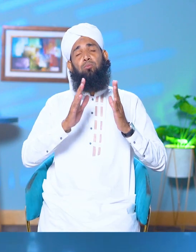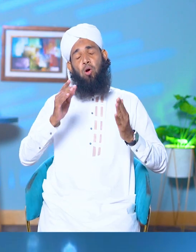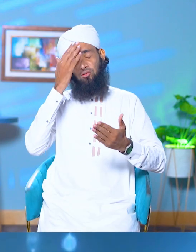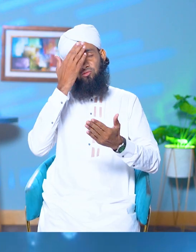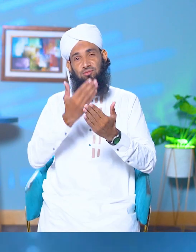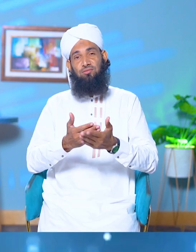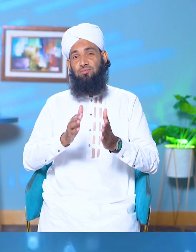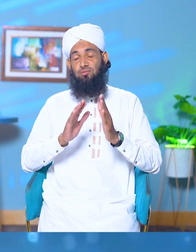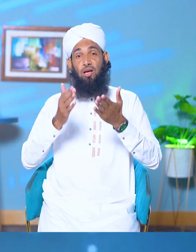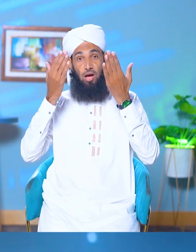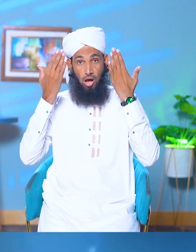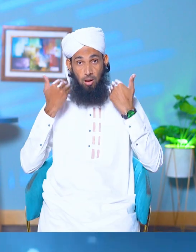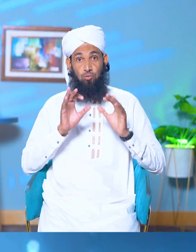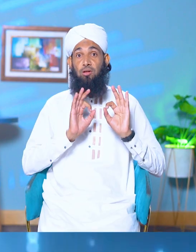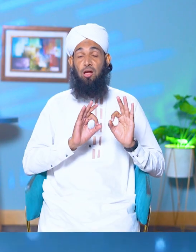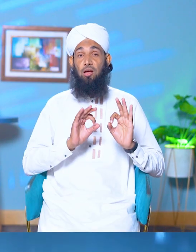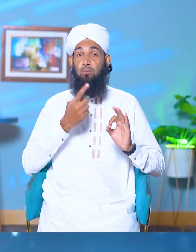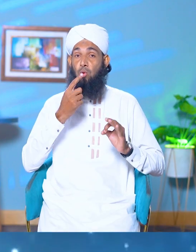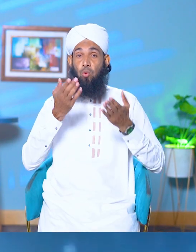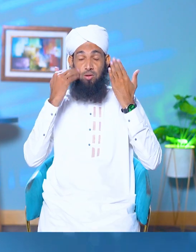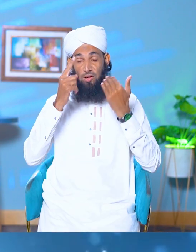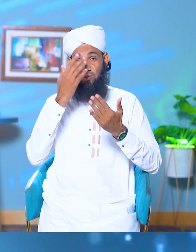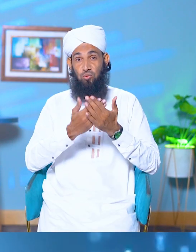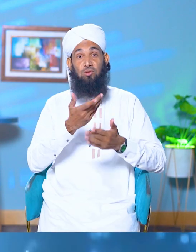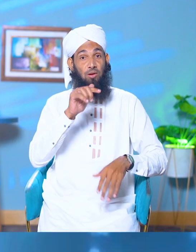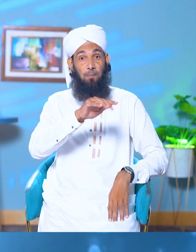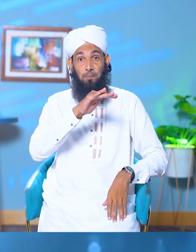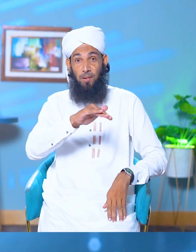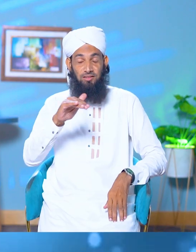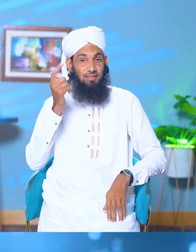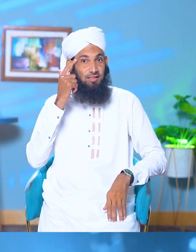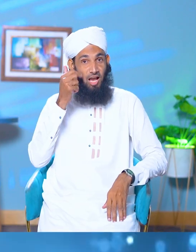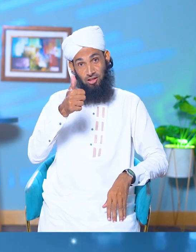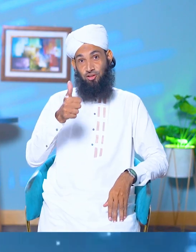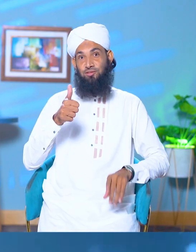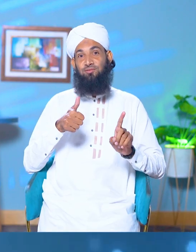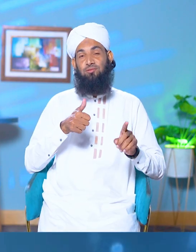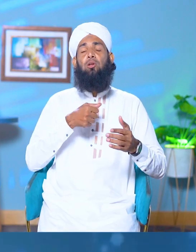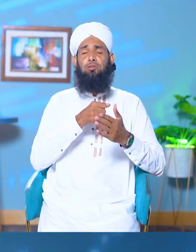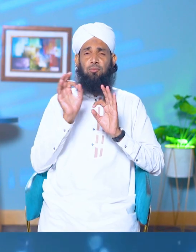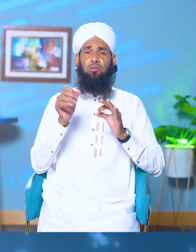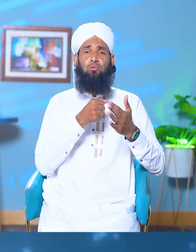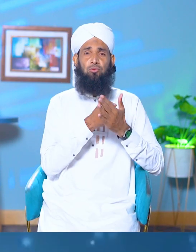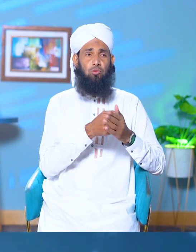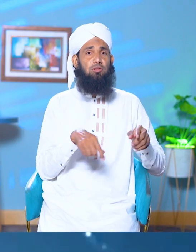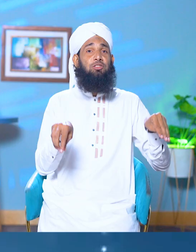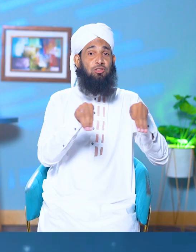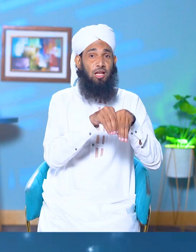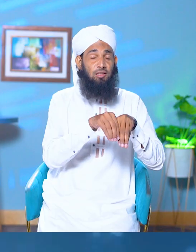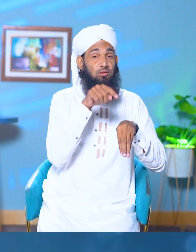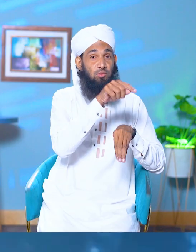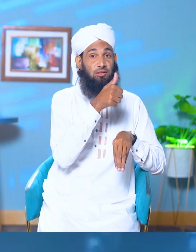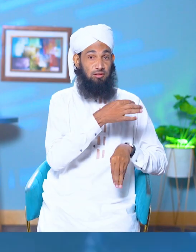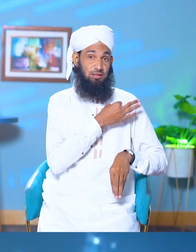نعمت کو شکر بھی ادا کریں کہ اللہ نے ایسی اولاد عطا کی ہے، اور پھر ایسا ہی گھرانہ ڈھونڈیں کہ جہاں پر یہ نیکی و